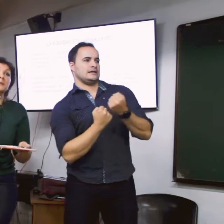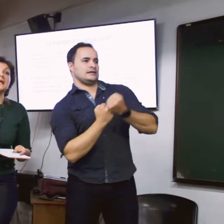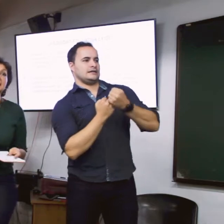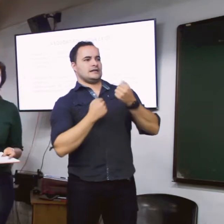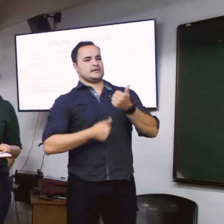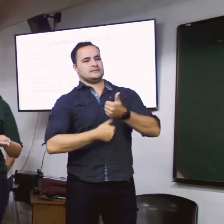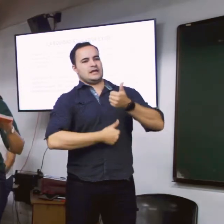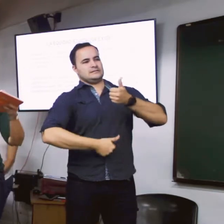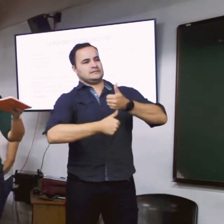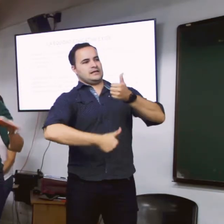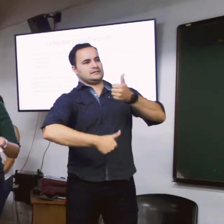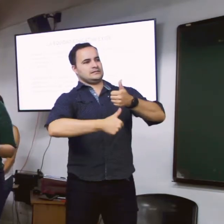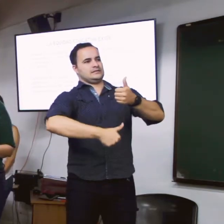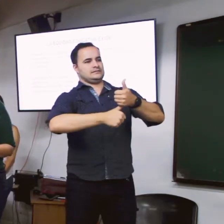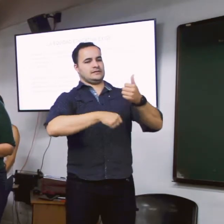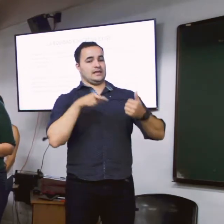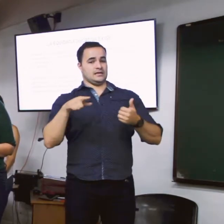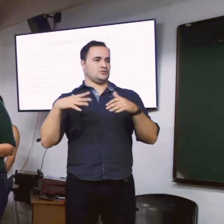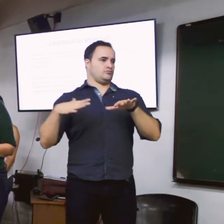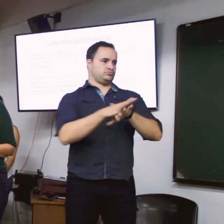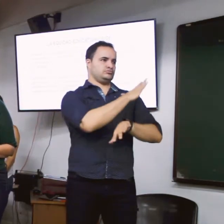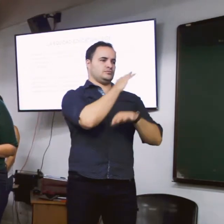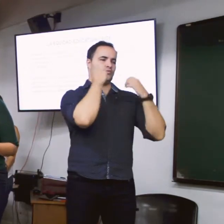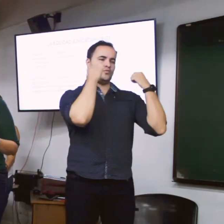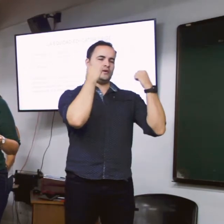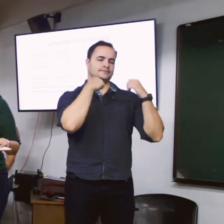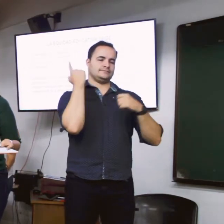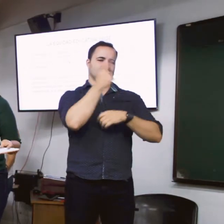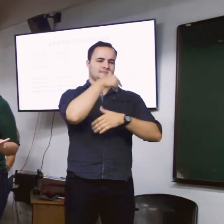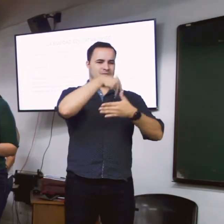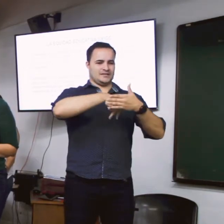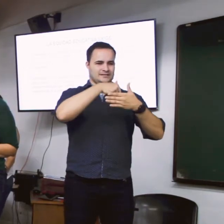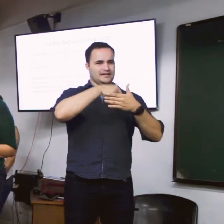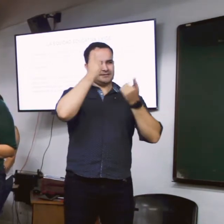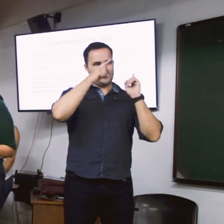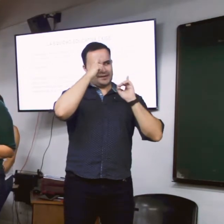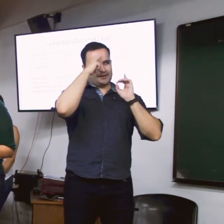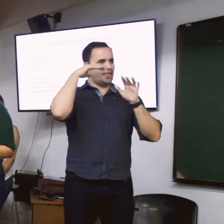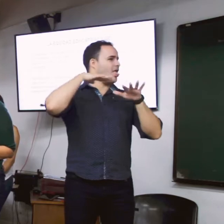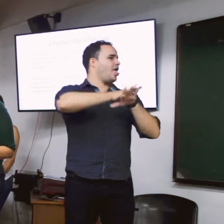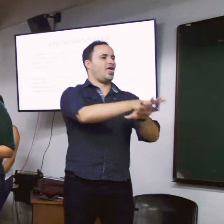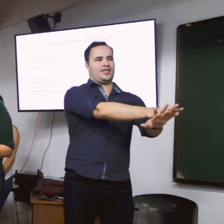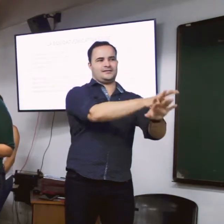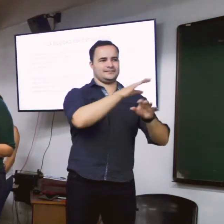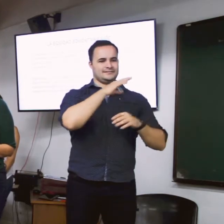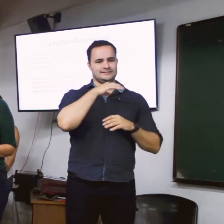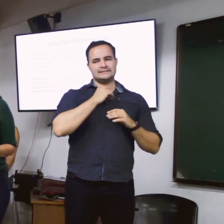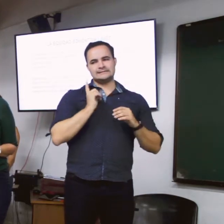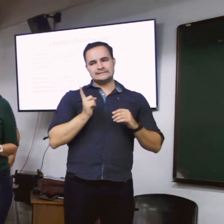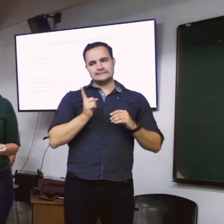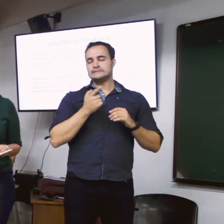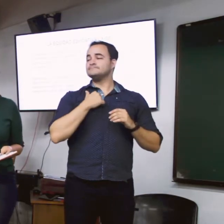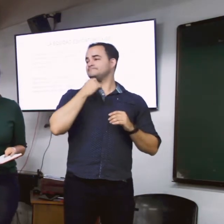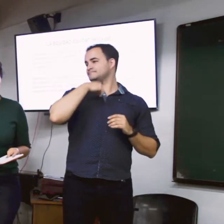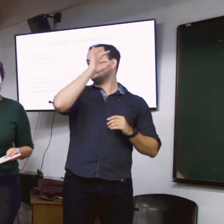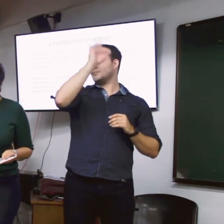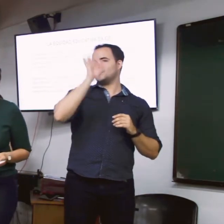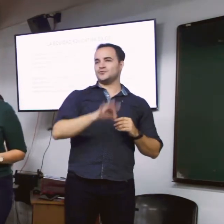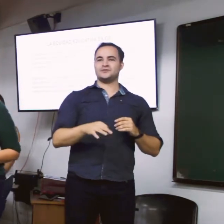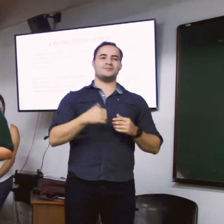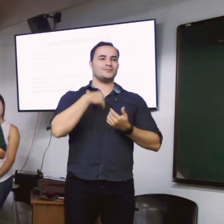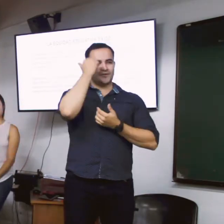también permean el concepto de bienestar y que tiene un debate muy fuerte. La pregunta del